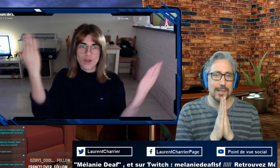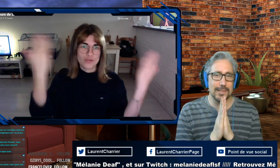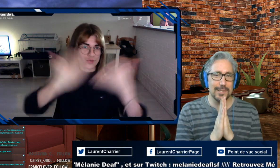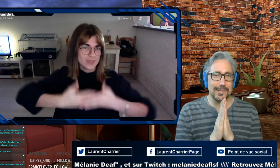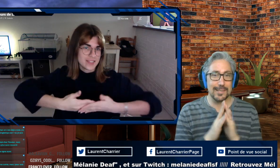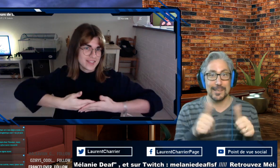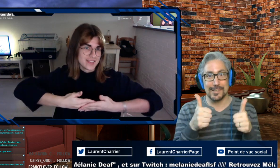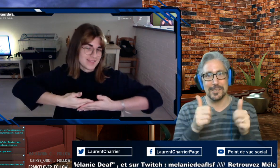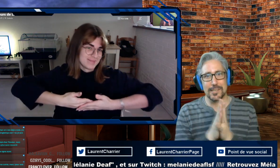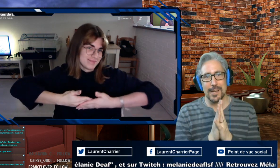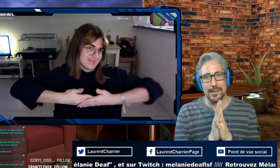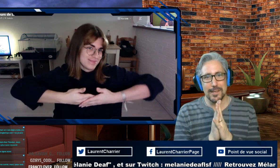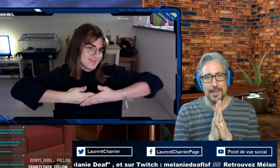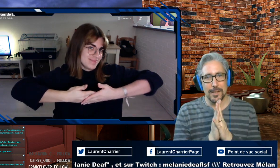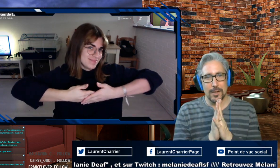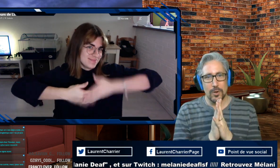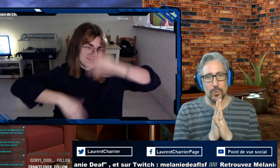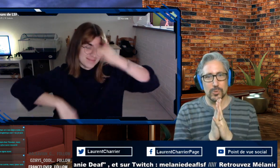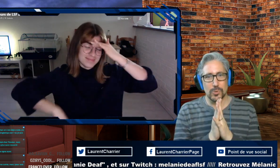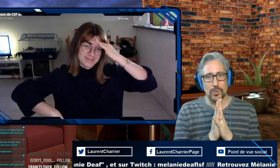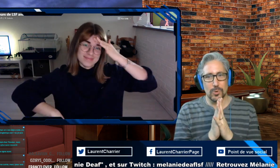Merci beaucoup Mélanie, oui. c'était génial.